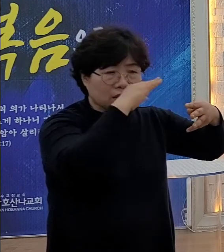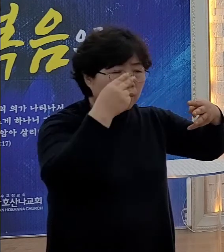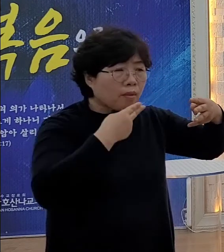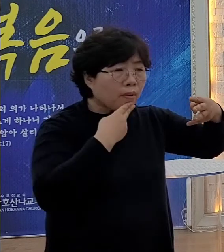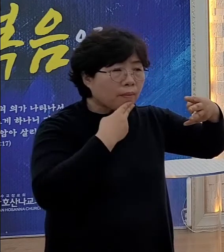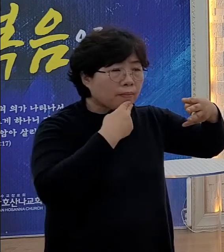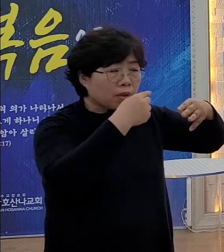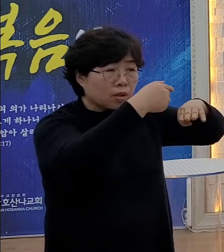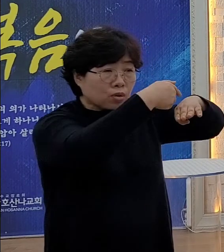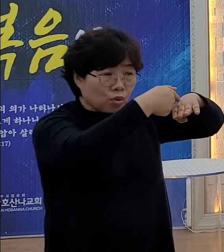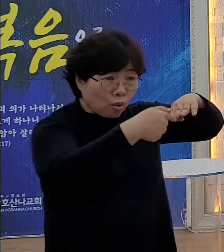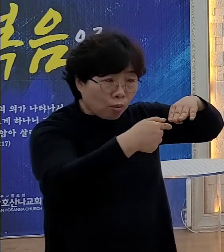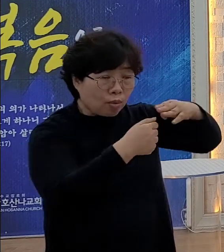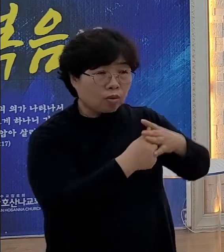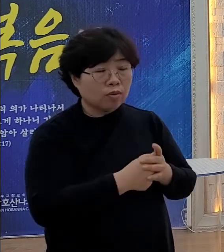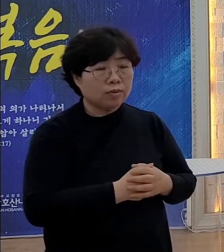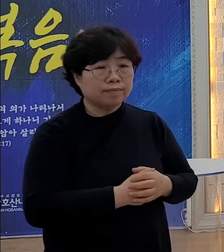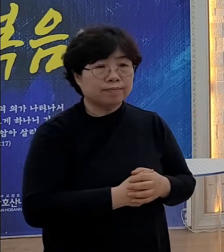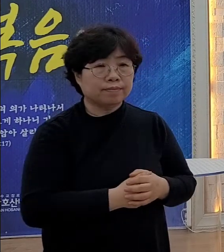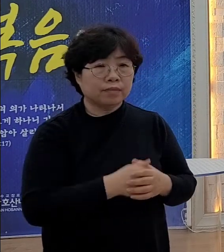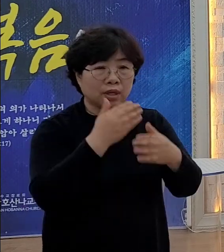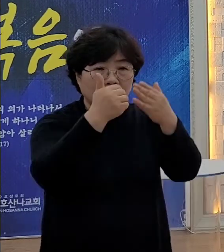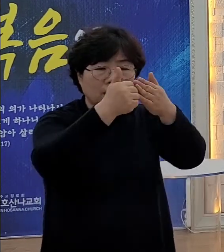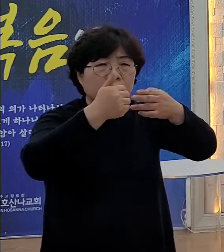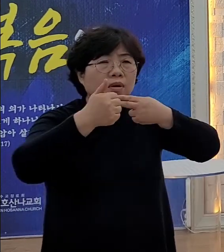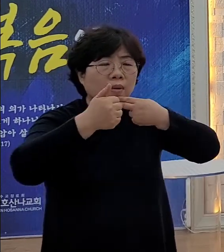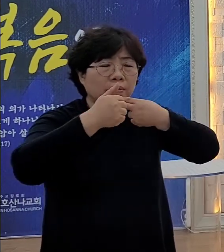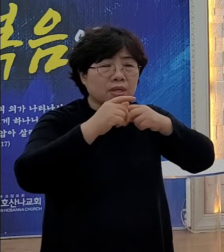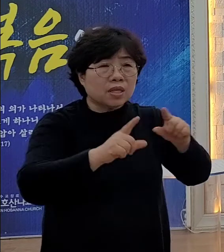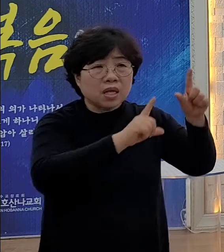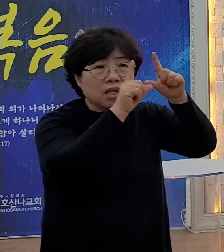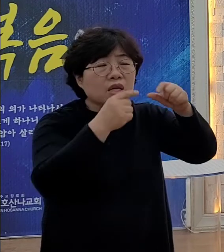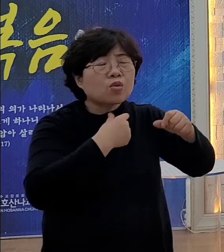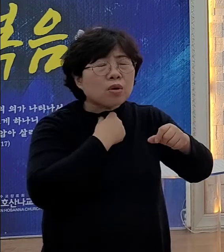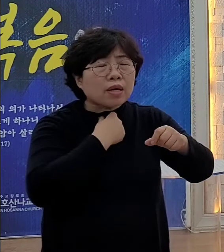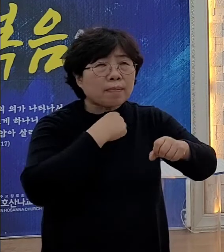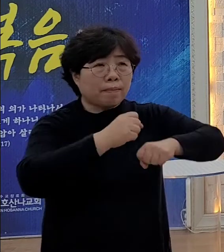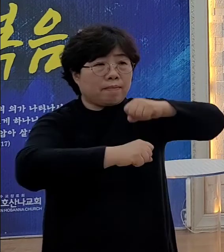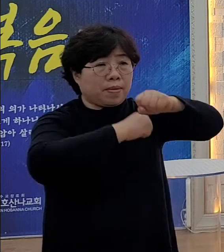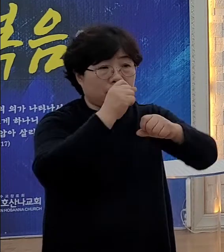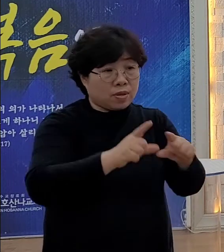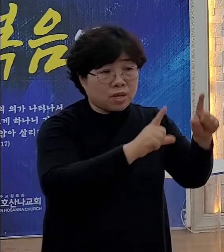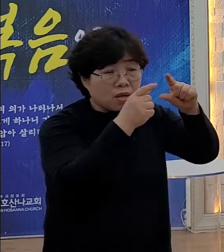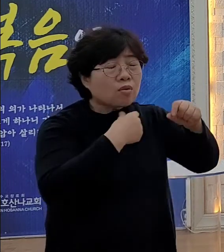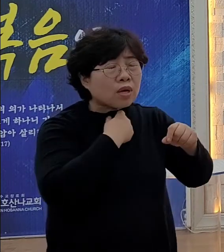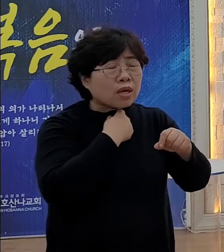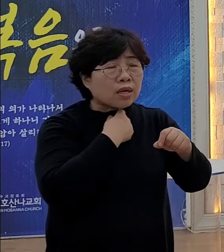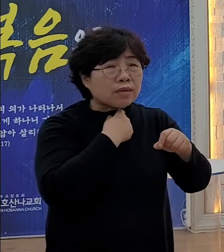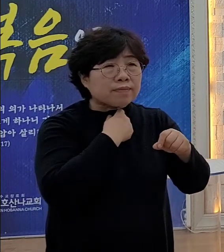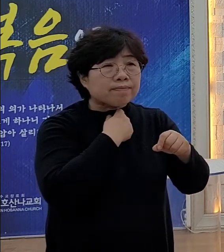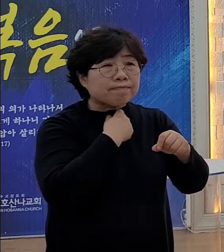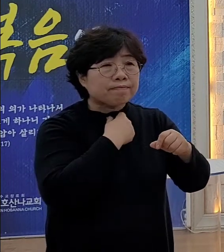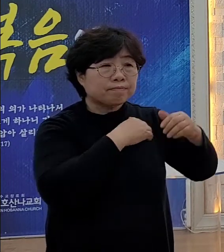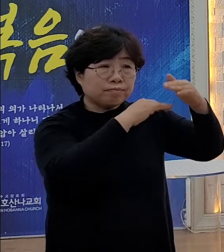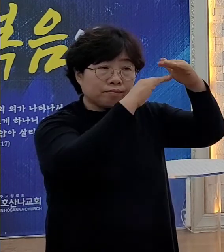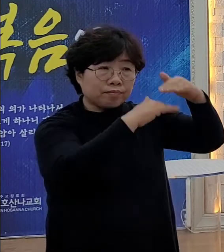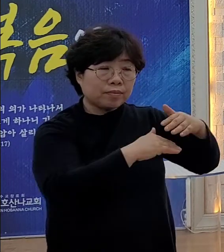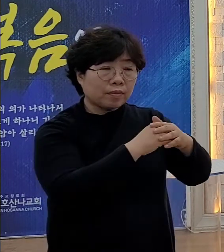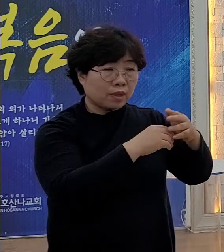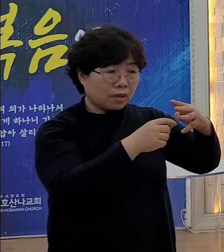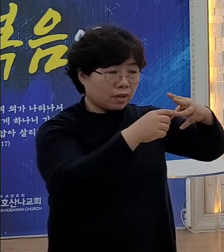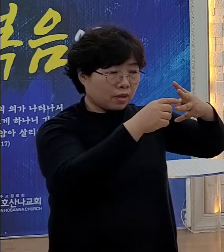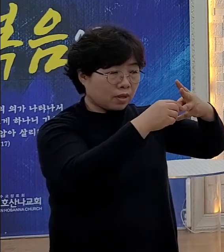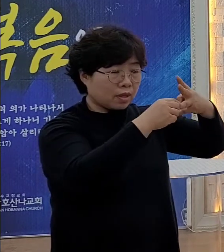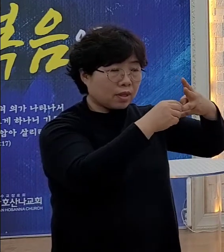족보가 불경건의 족보, 하나님 없이 살고자 하는 족보, 자기 마음대로 살고자 하는 족보. 그 다음에 5장은요 셋의 족보가